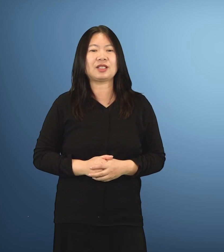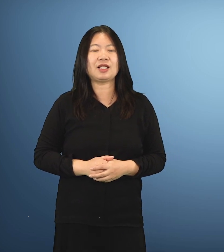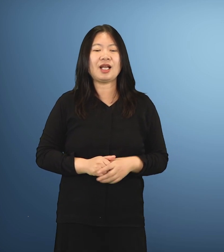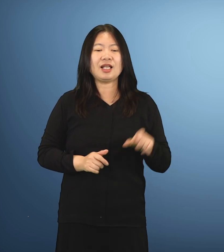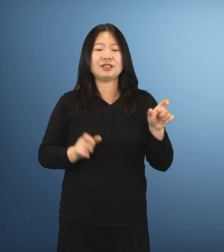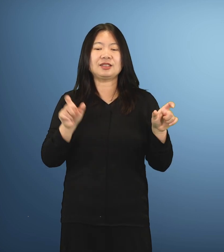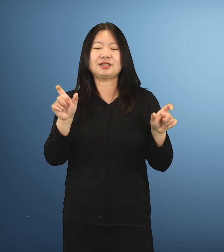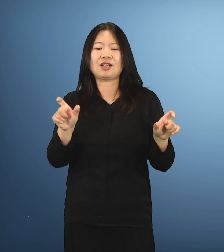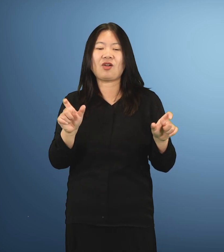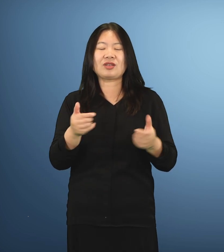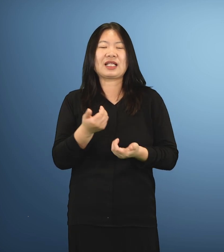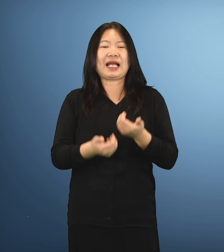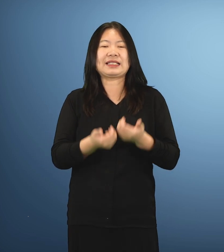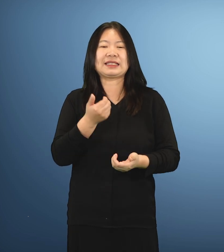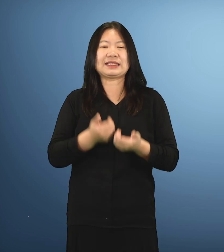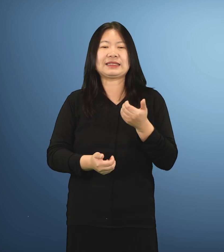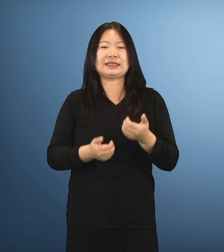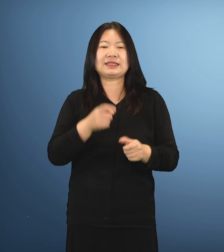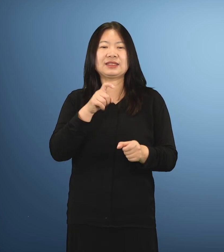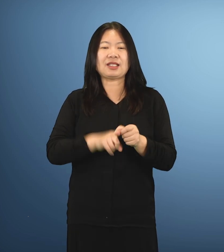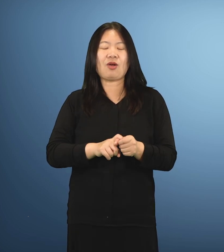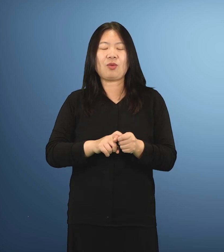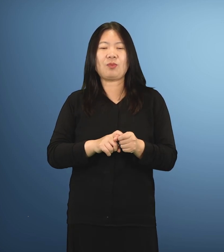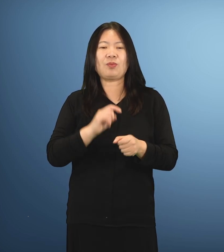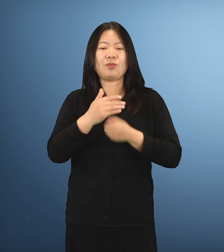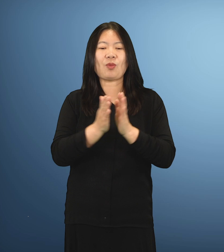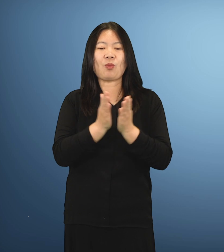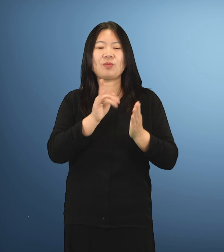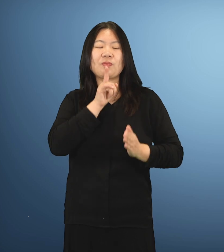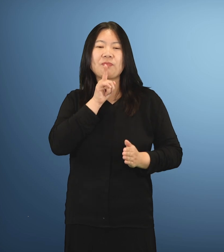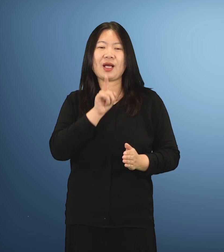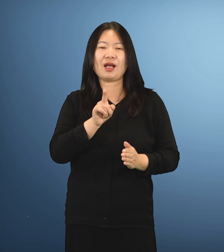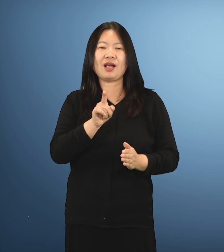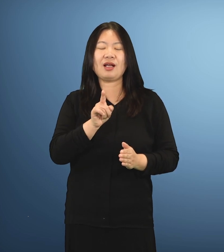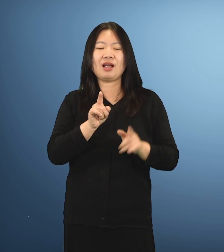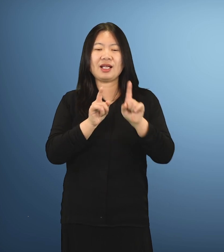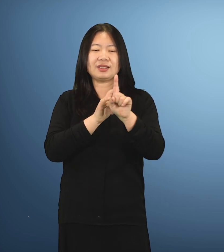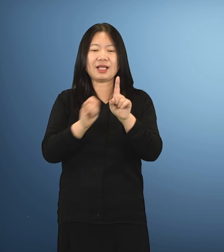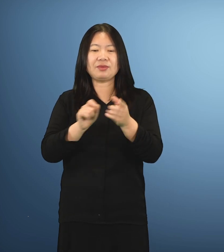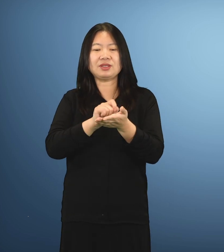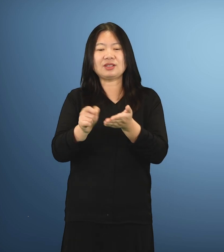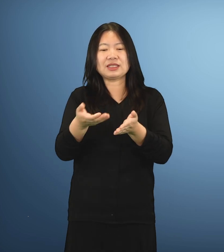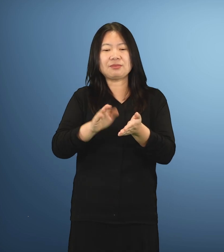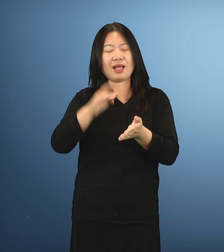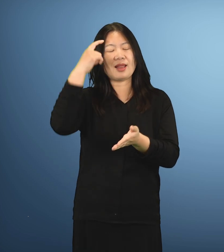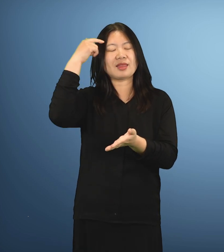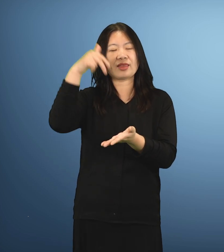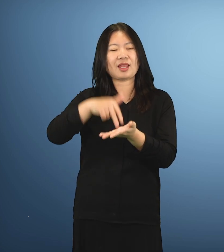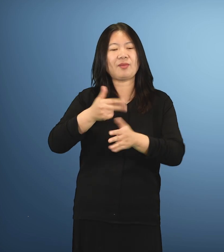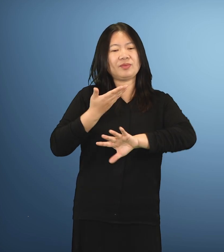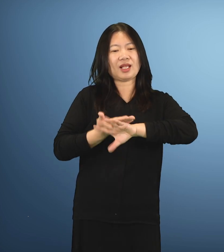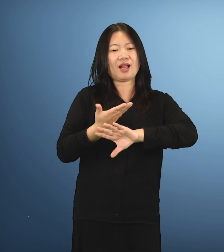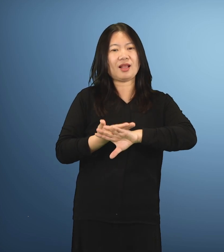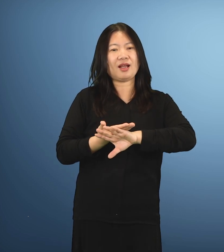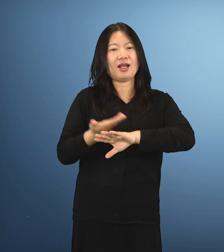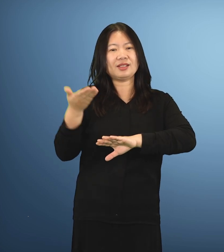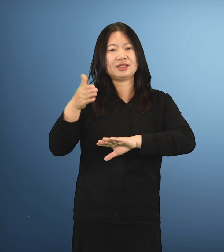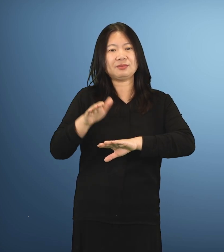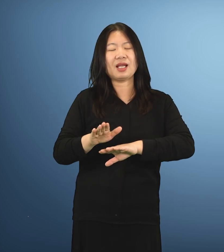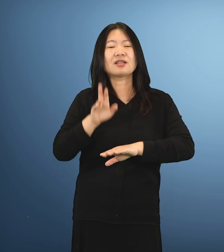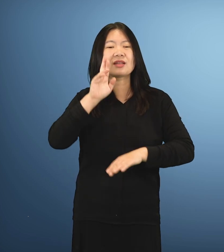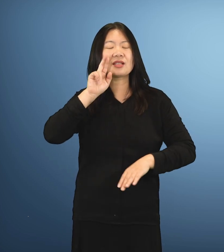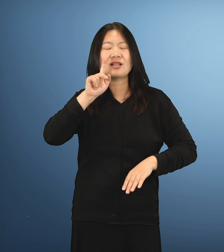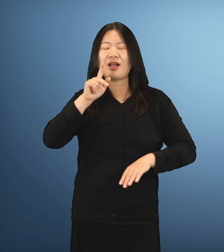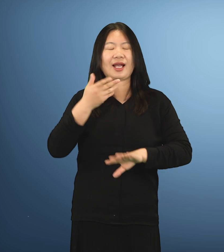갈등적 본문이라 그러죠. 한 사람이 썼는데 관점이 다른. 그러나 그것은 틀린 것이 아니라 다를